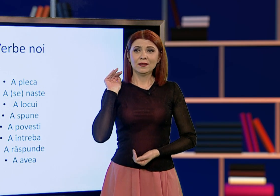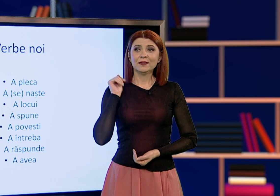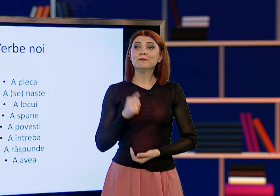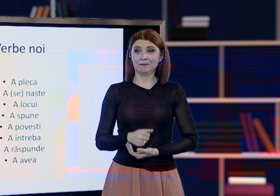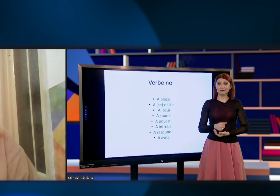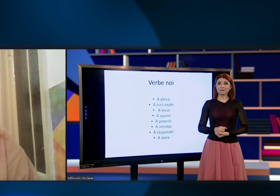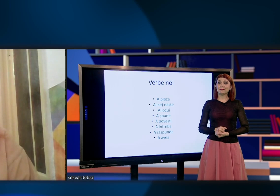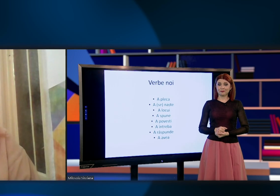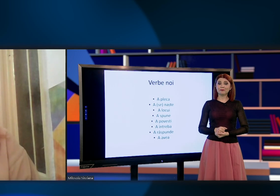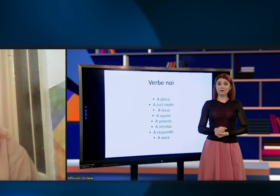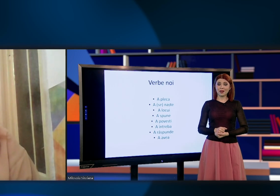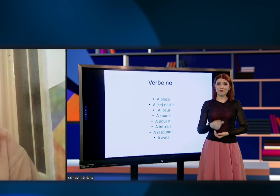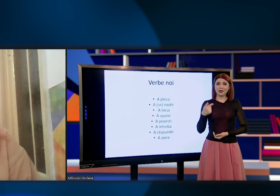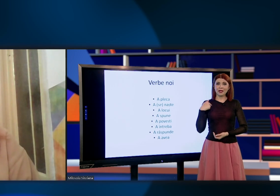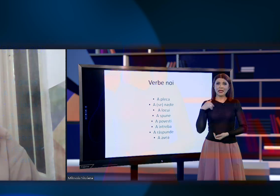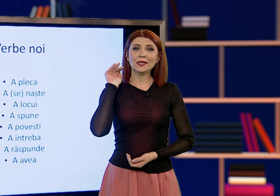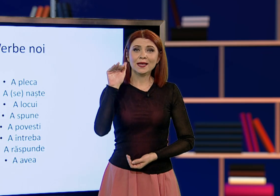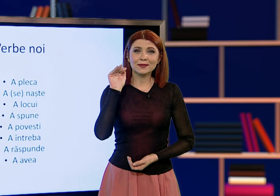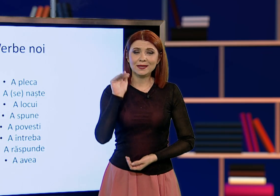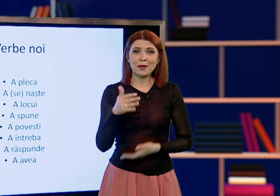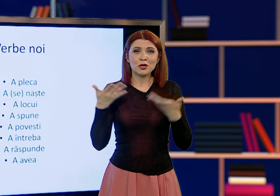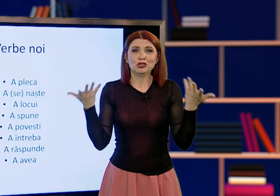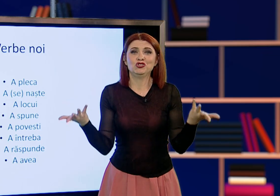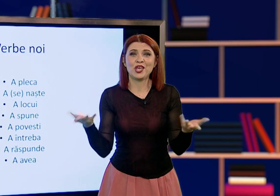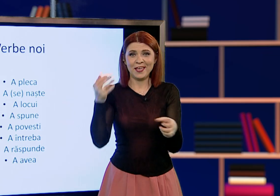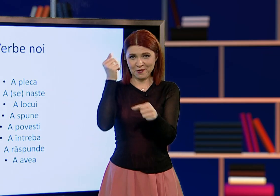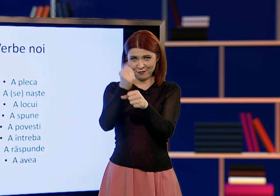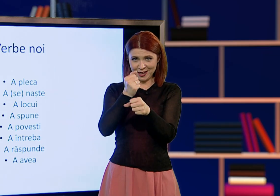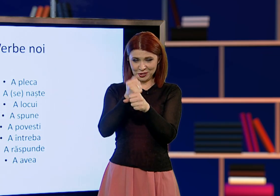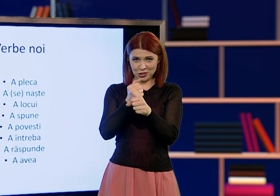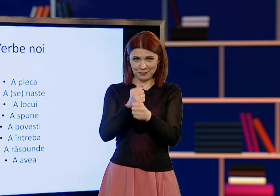mă întrebi da eu te întreb ce faci